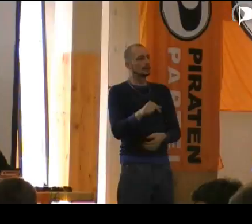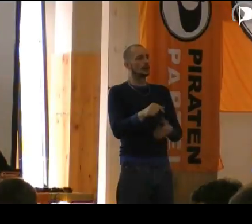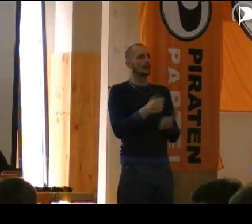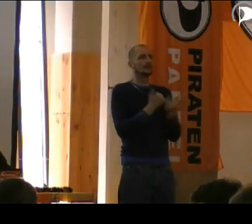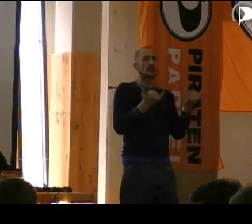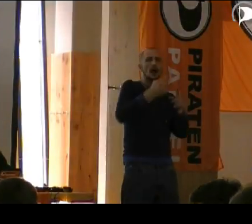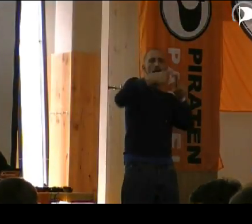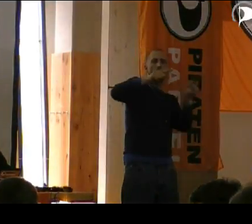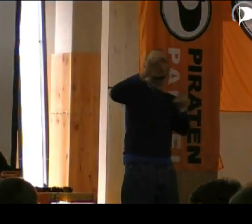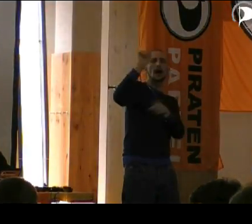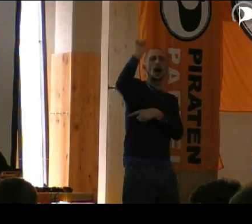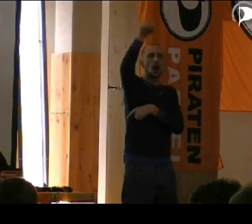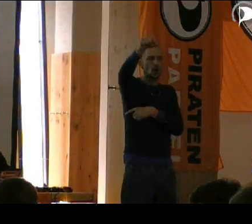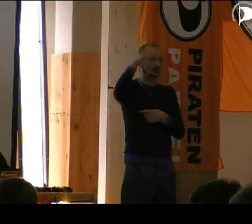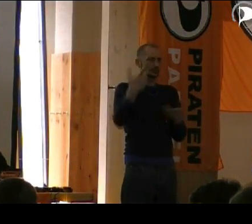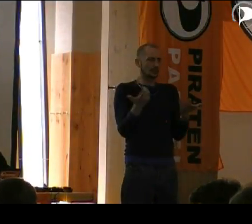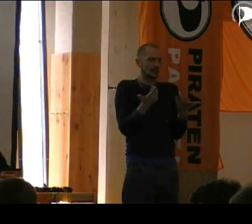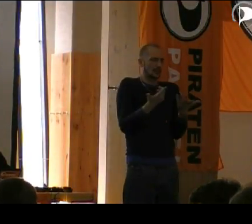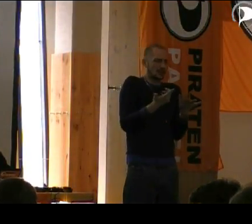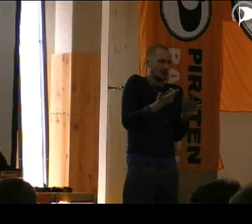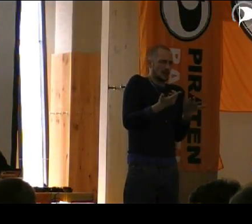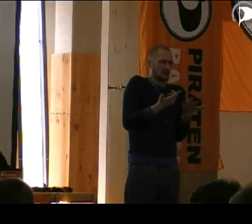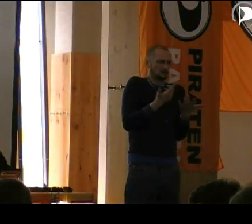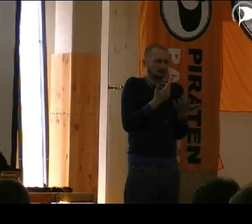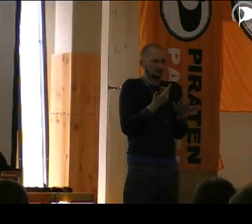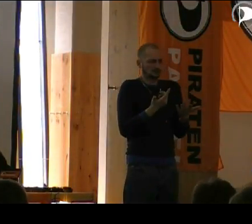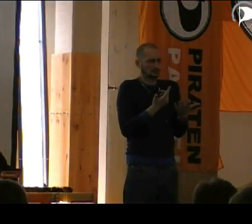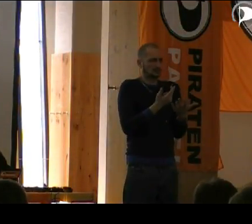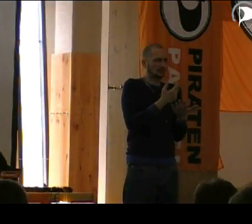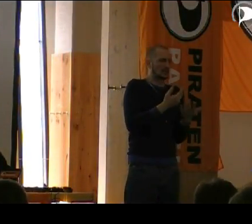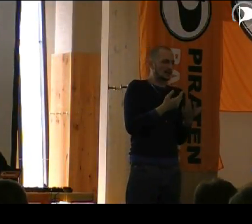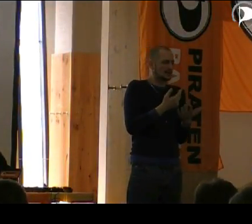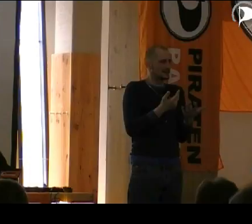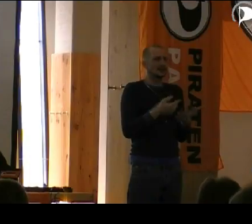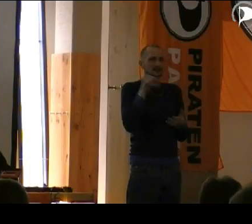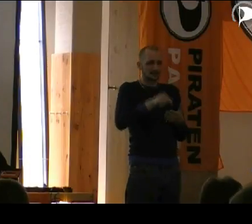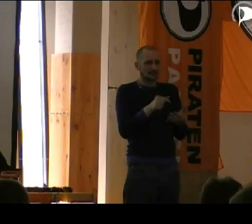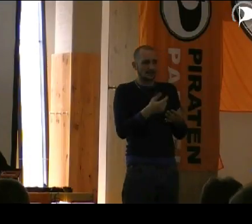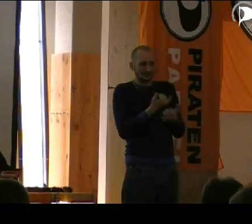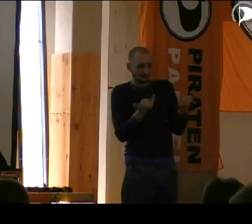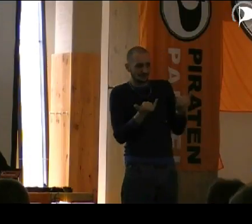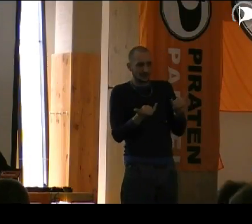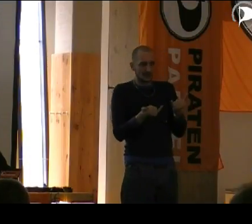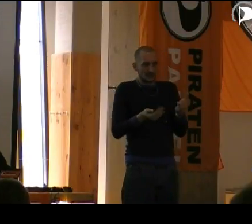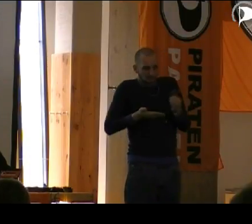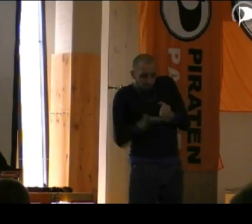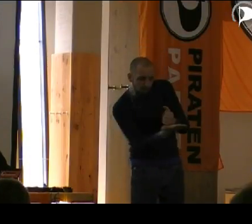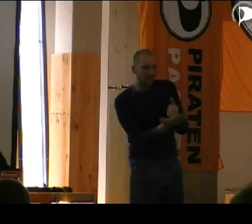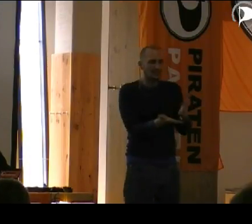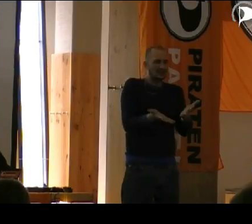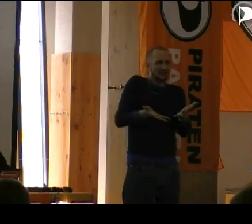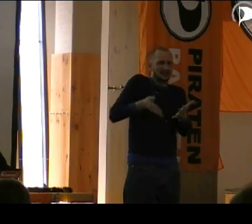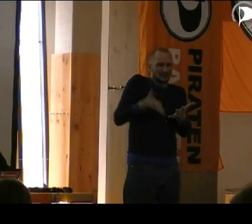ich versuche ja sage ich noch etwas unterzuschieben oder was weiß ich was mir sorgen etliche